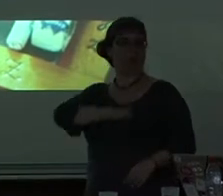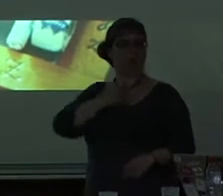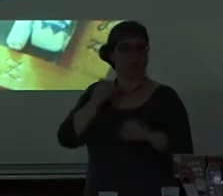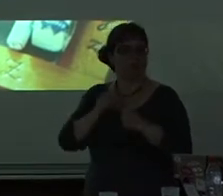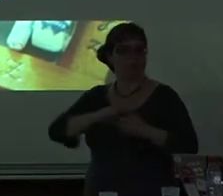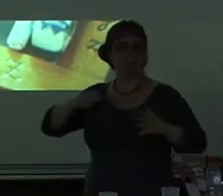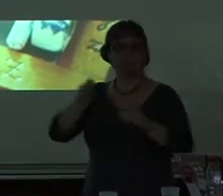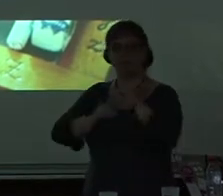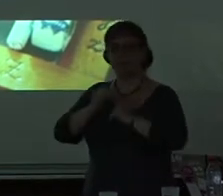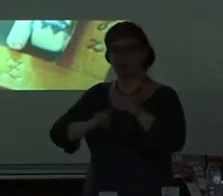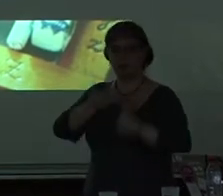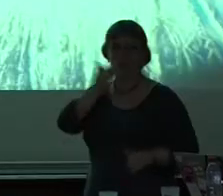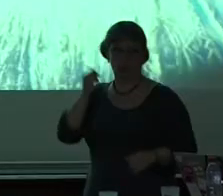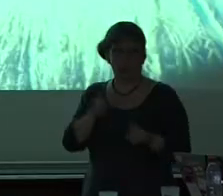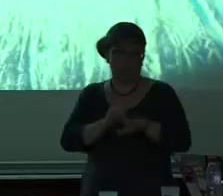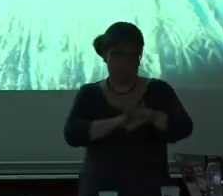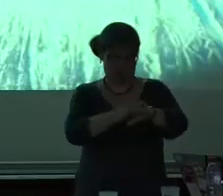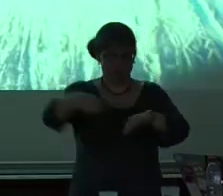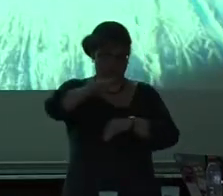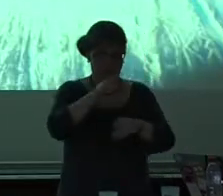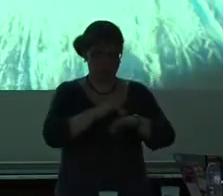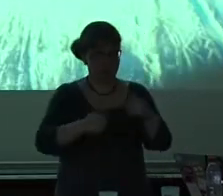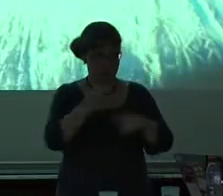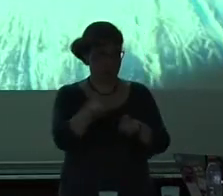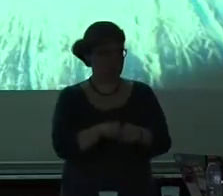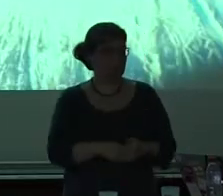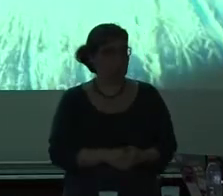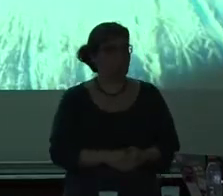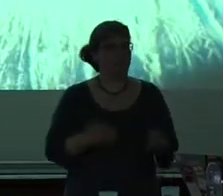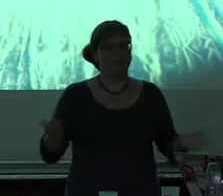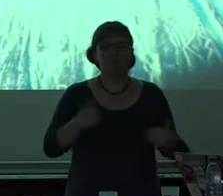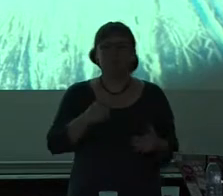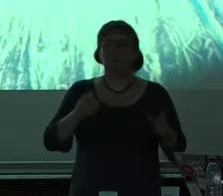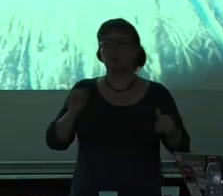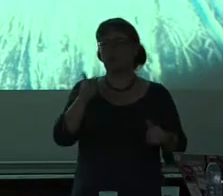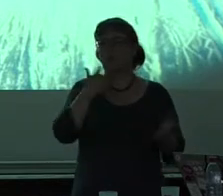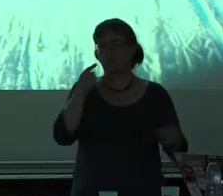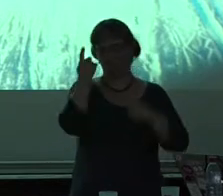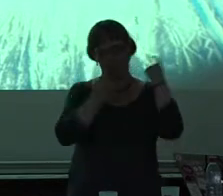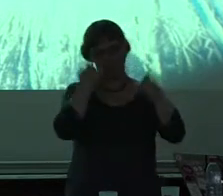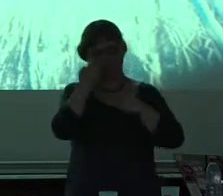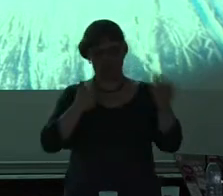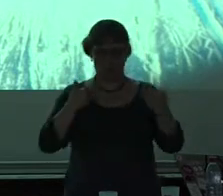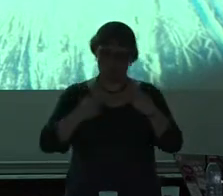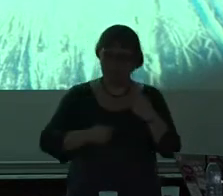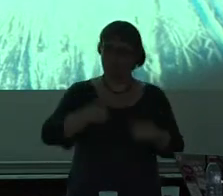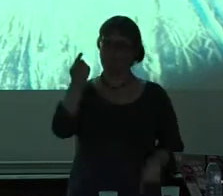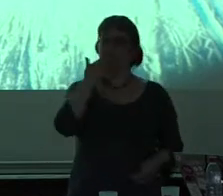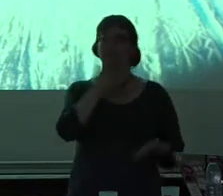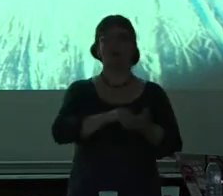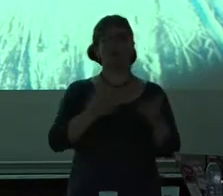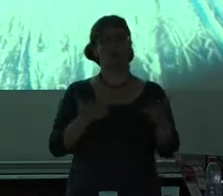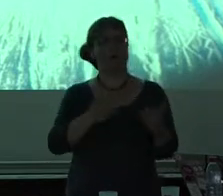développeuse. Déjà, qu'est-ce que veut dire le fait de devenir meilleur ? Dans le monde du marketing ou de la